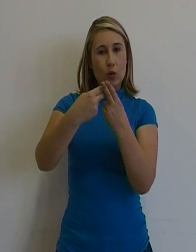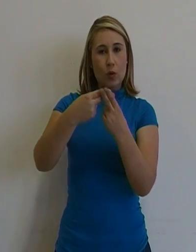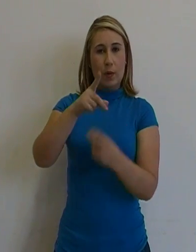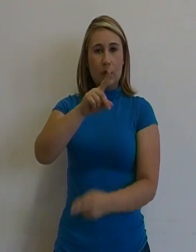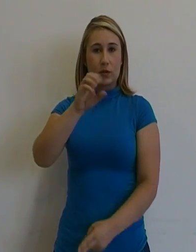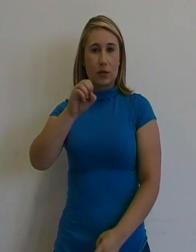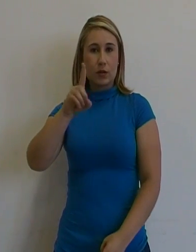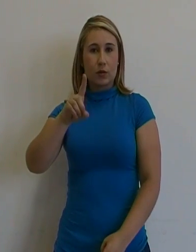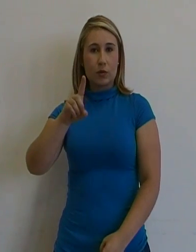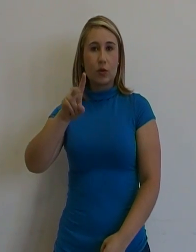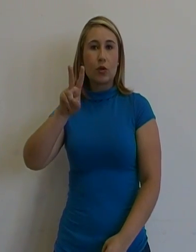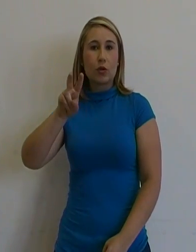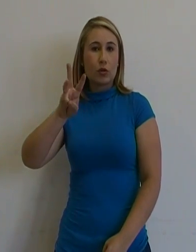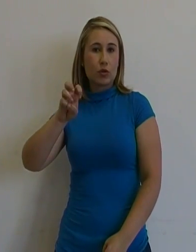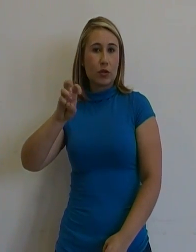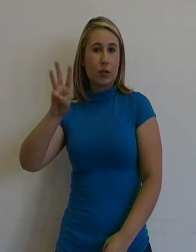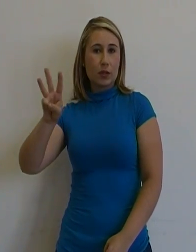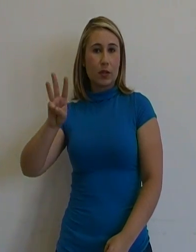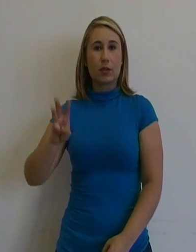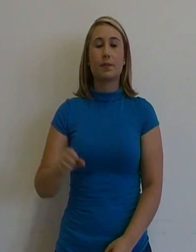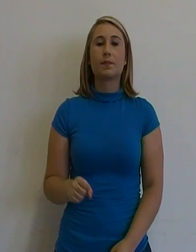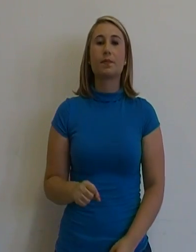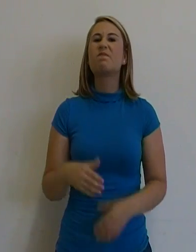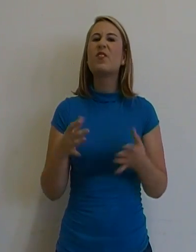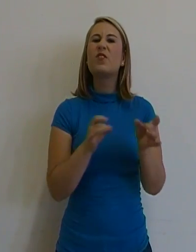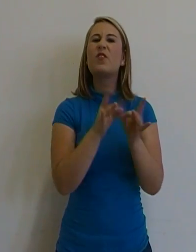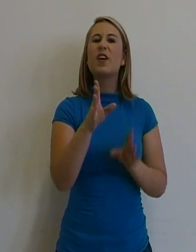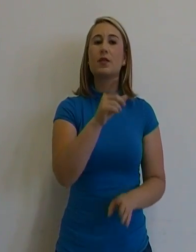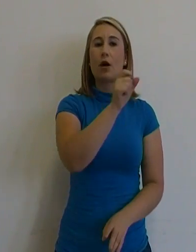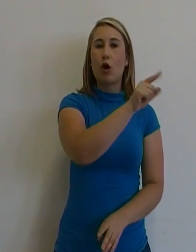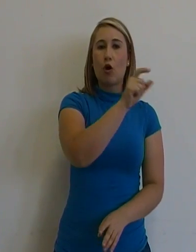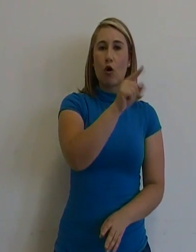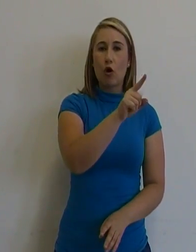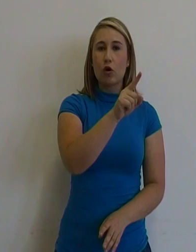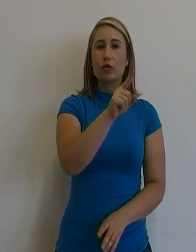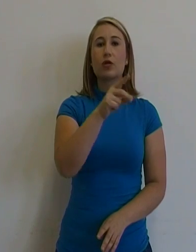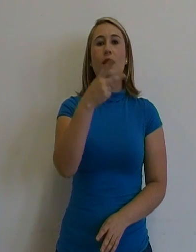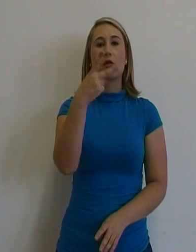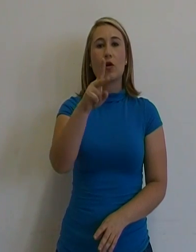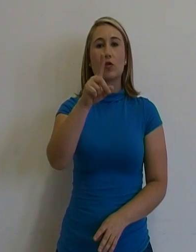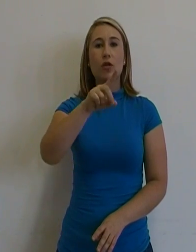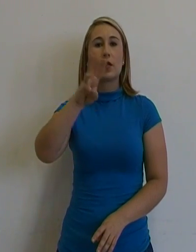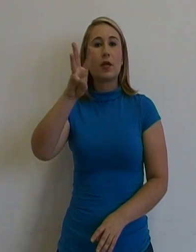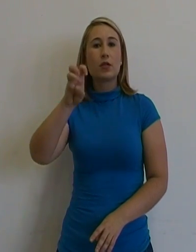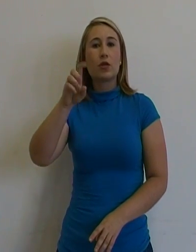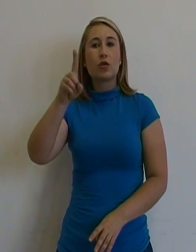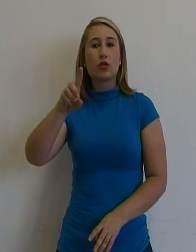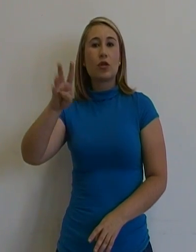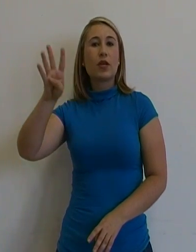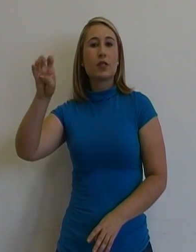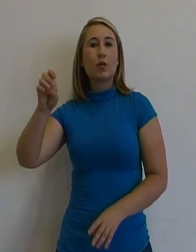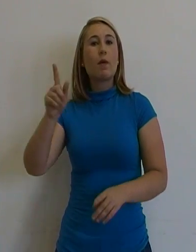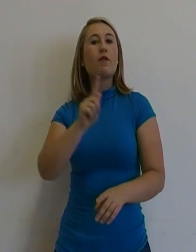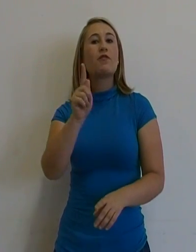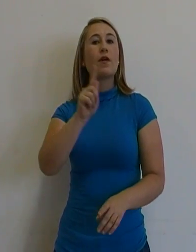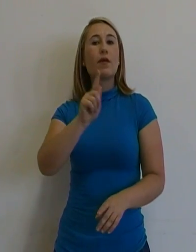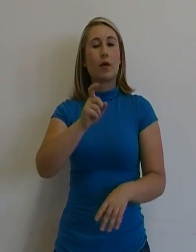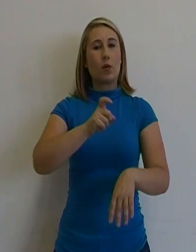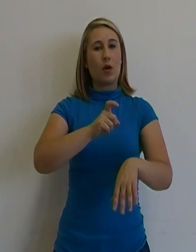101-283, 11, 12, 18 y 19 de febrero, de 8 de la mañana a 4 de